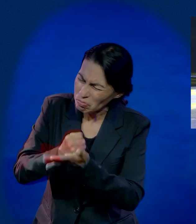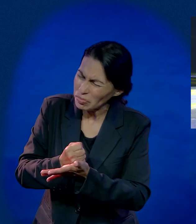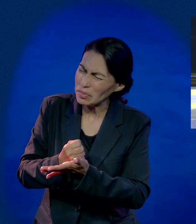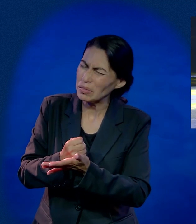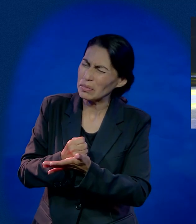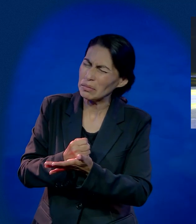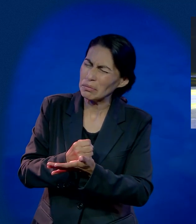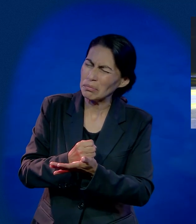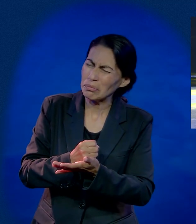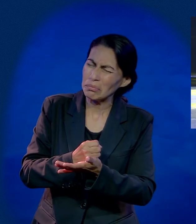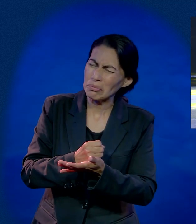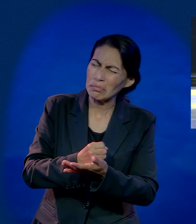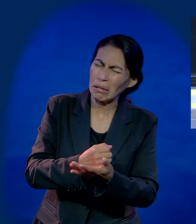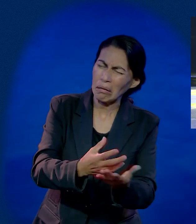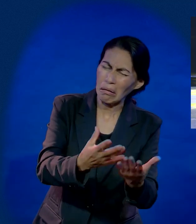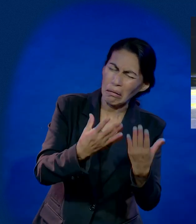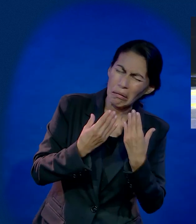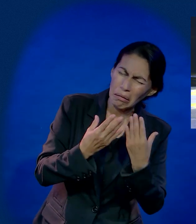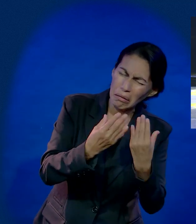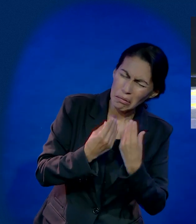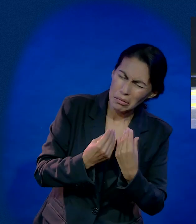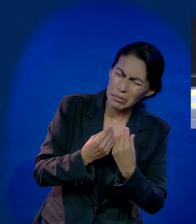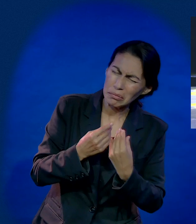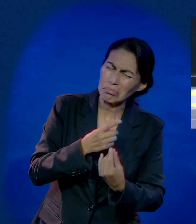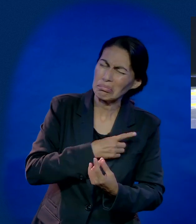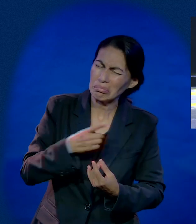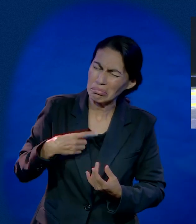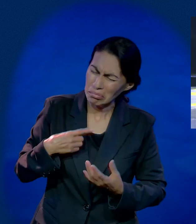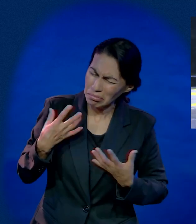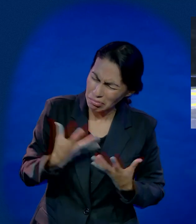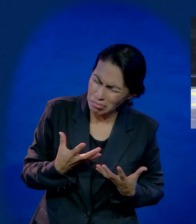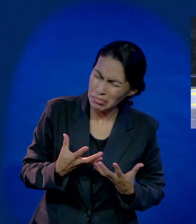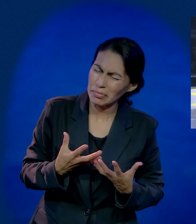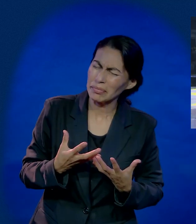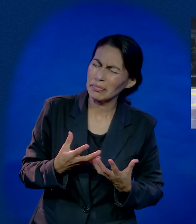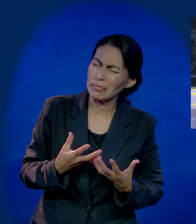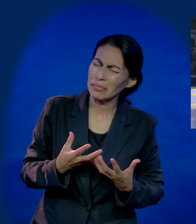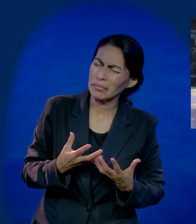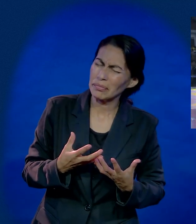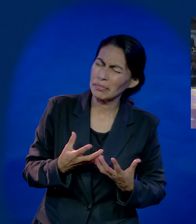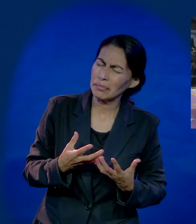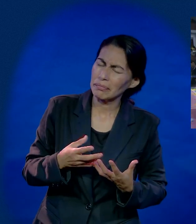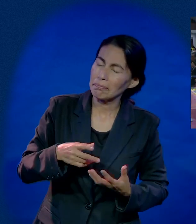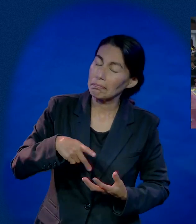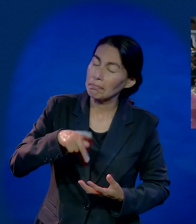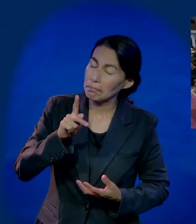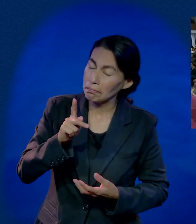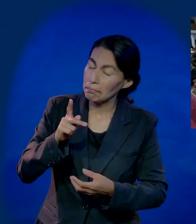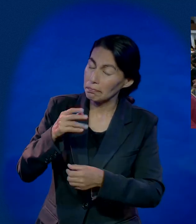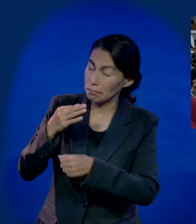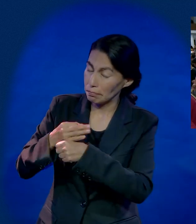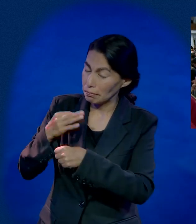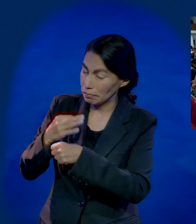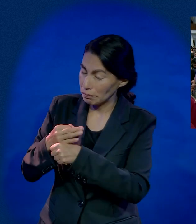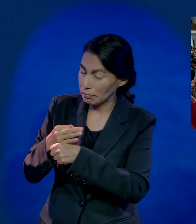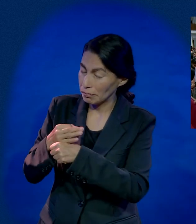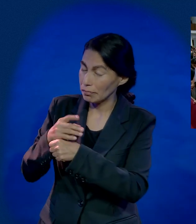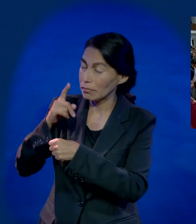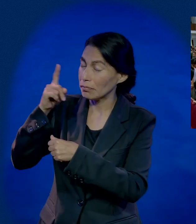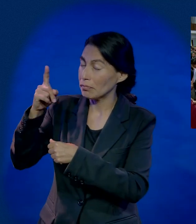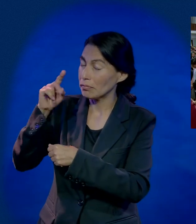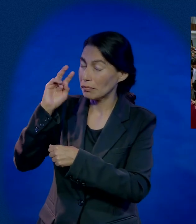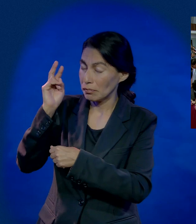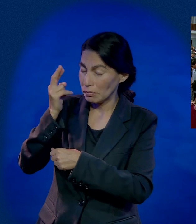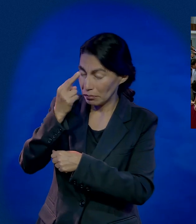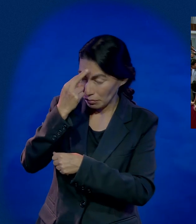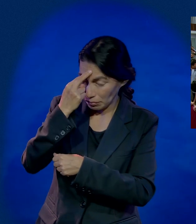Buscándote y sirviéndote. Buscándote y sirviéndote. Por obligación. Por obligación. Porque así nos enseñaron. Porque así nos enseñaron. Porque así tenía que ser. Porque así